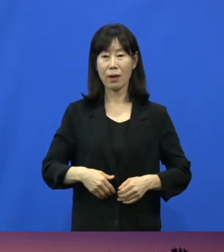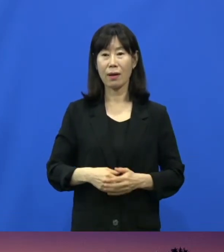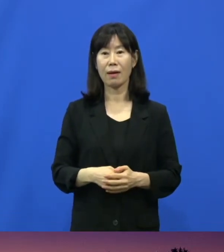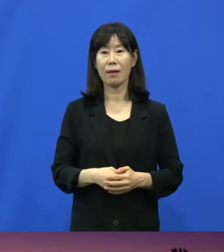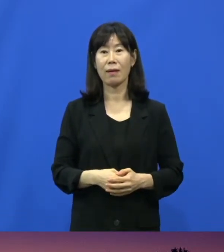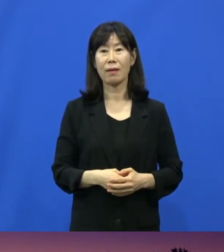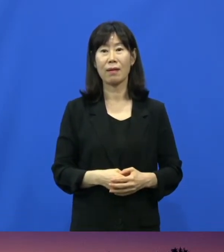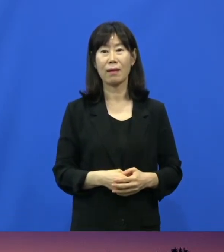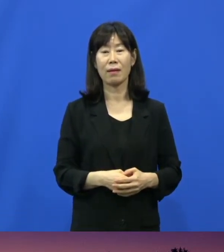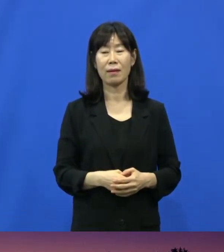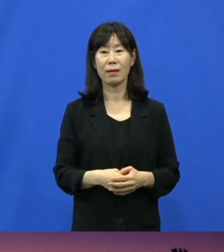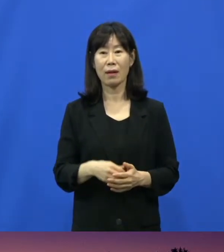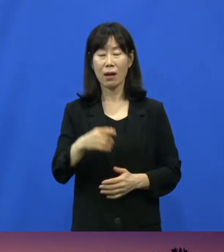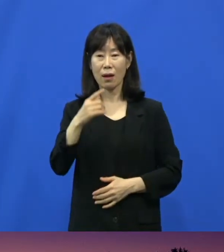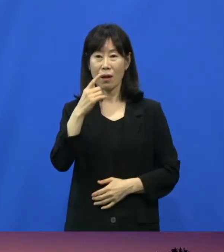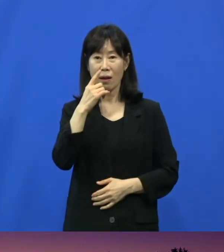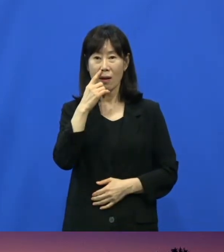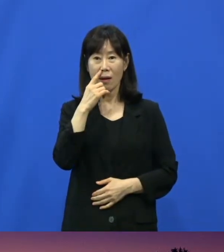미숙한, 미숙한.